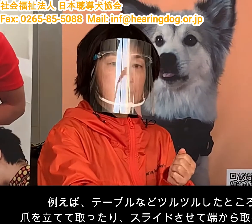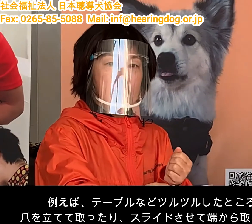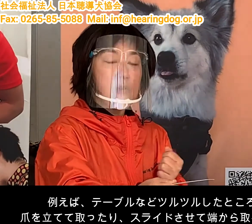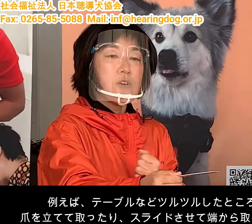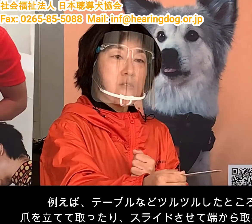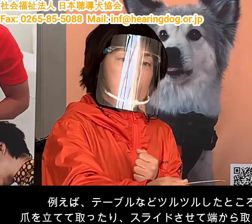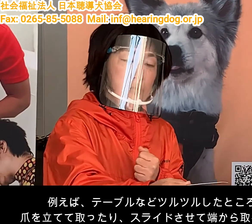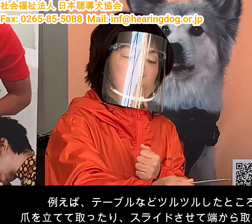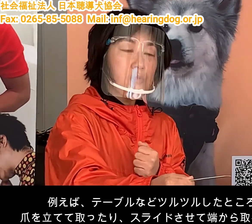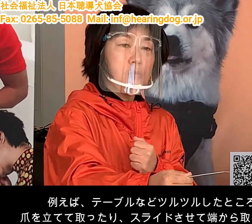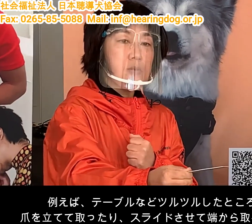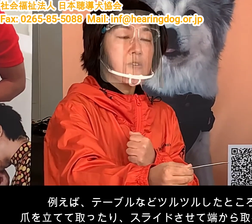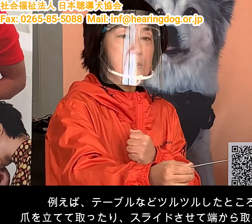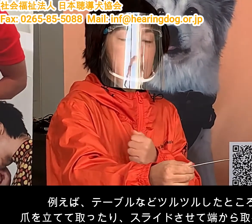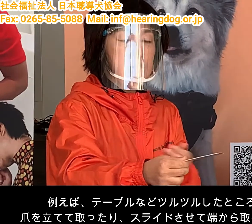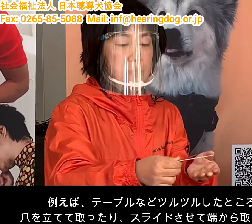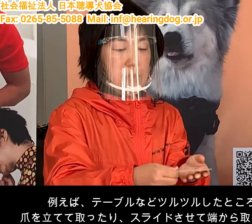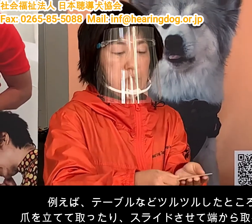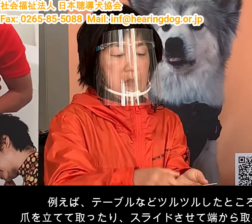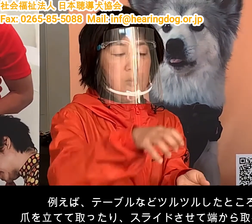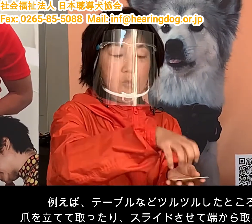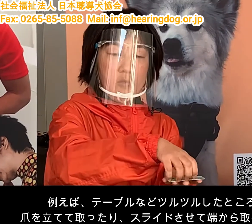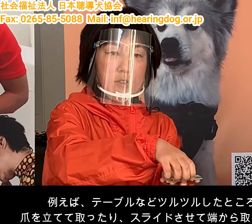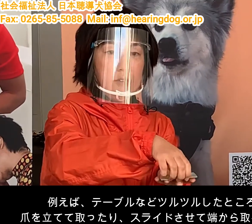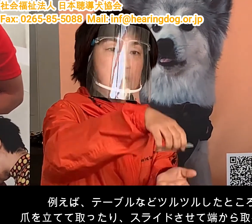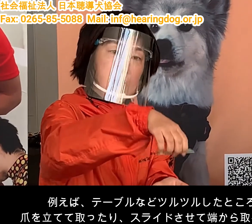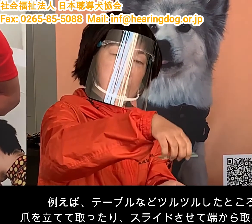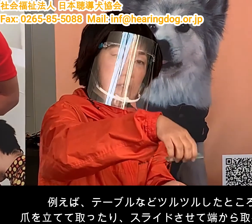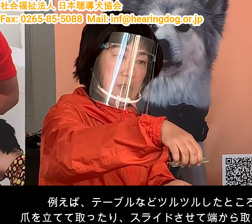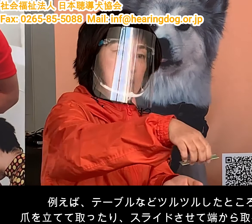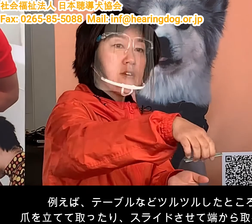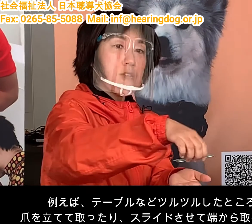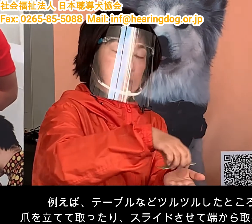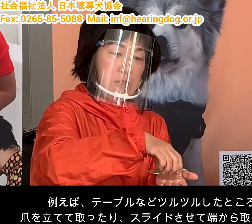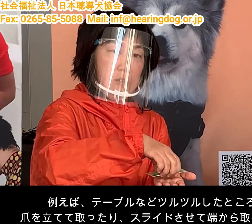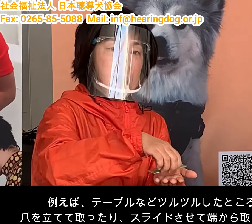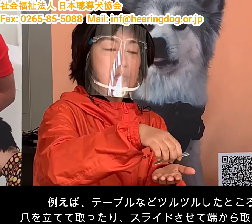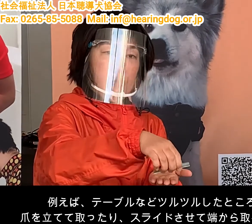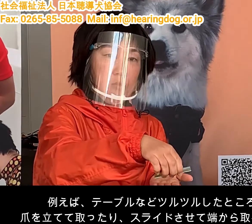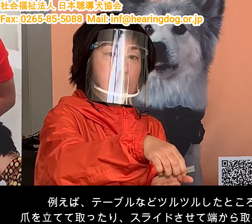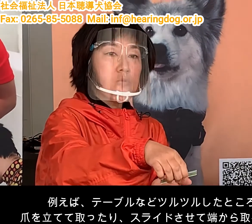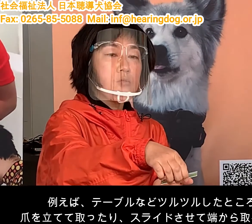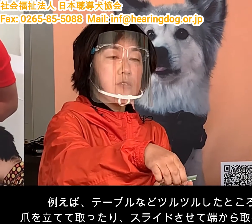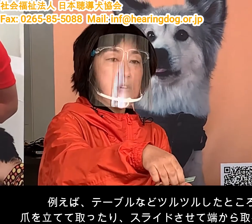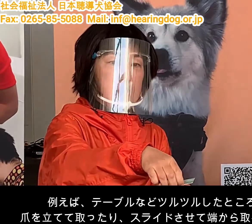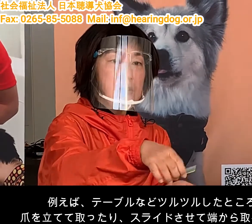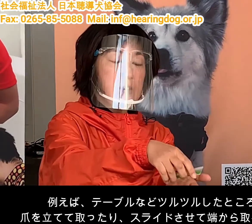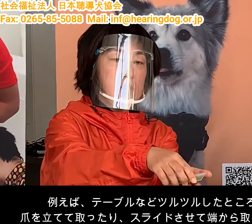を拾い取ろうと思いましたら、このように爪を立てて取るということだったり、